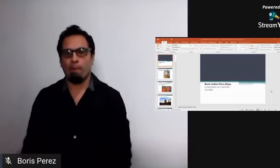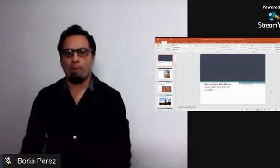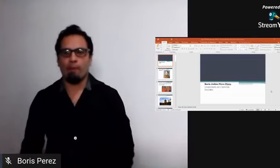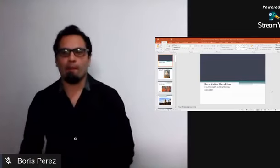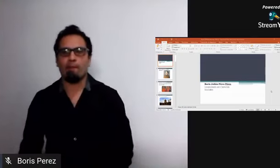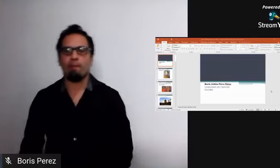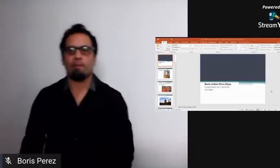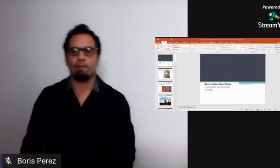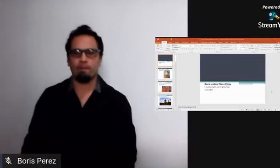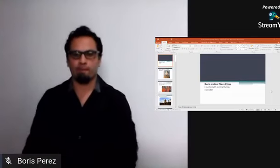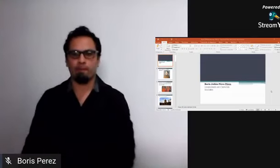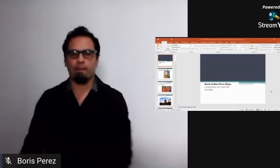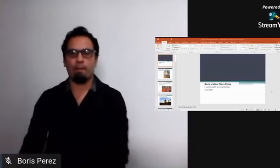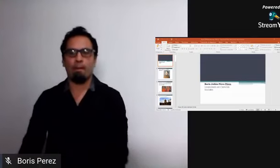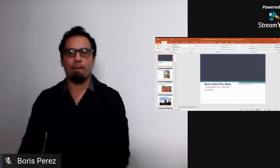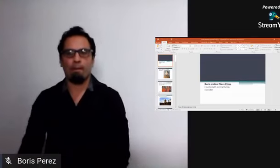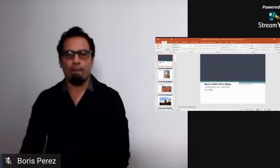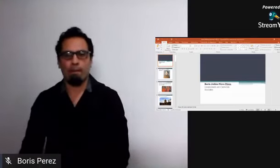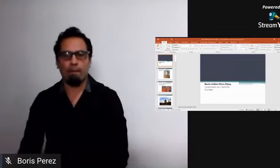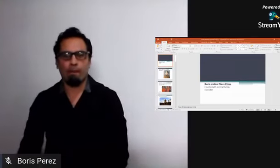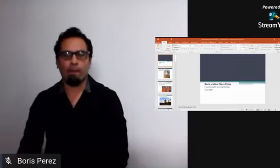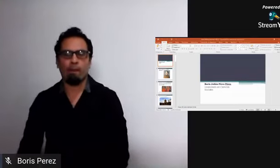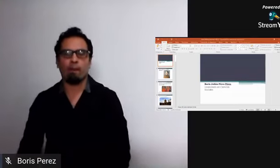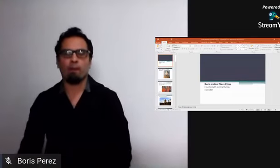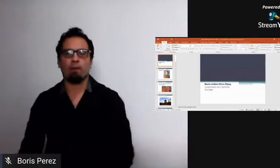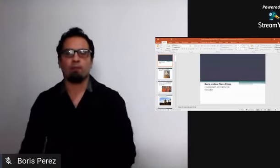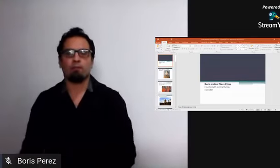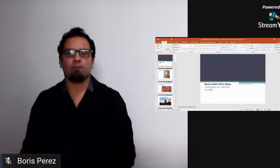se pueda proyectar completamente. Ok.